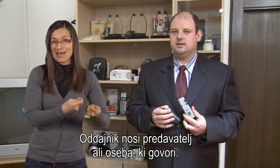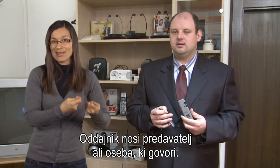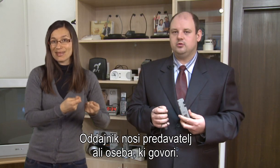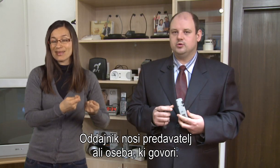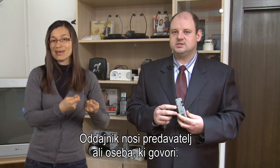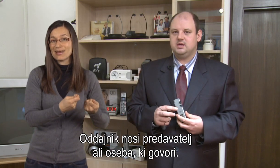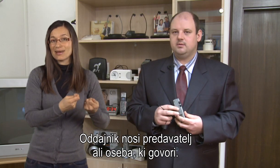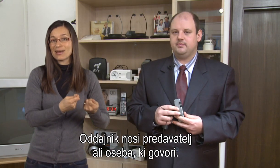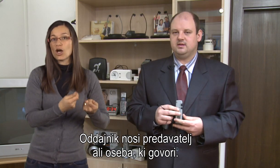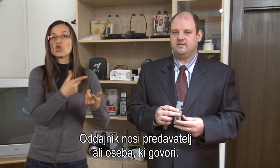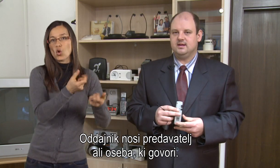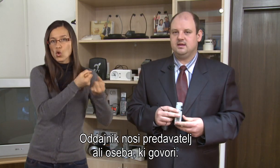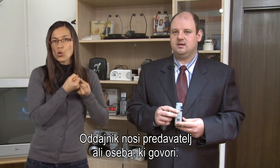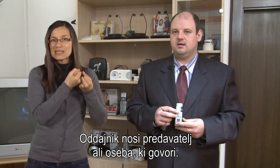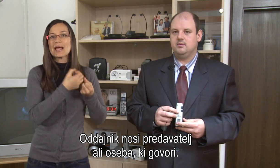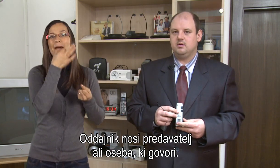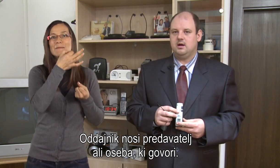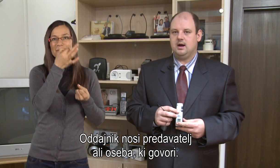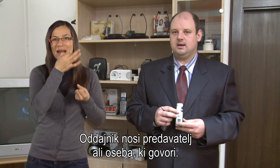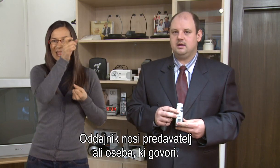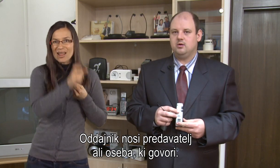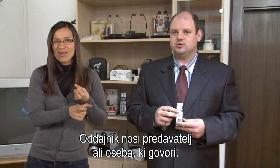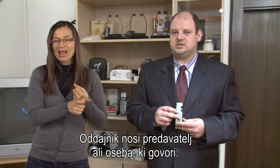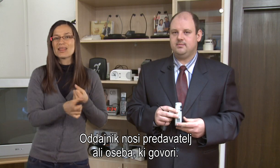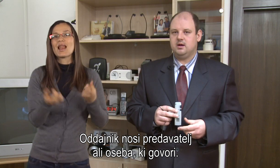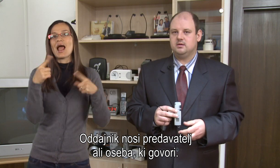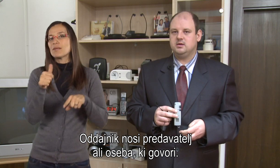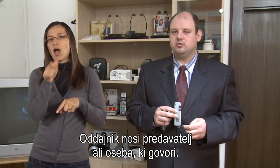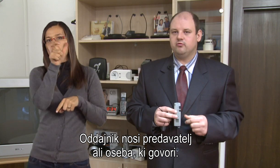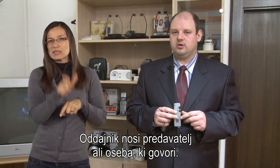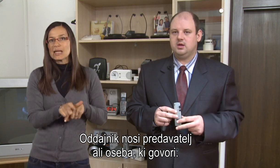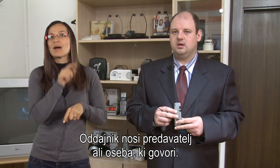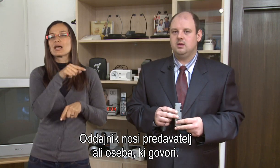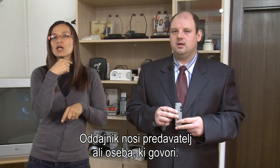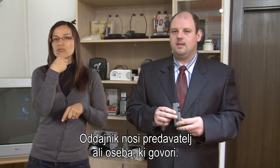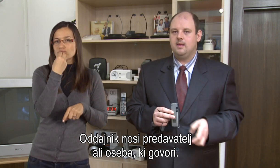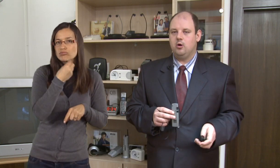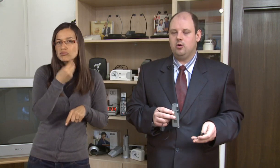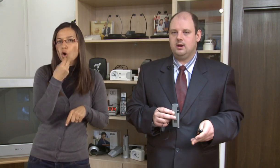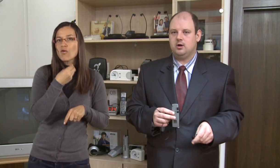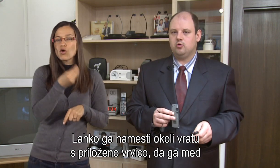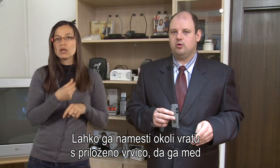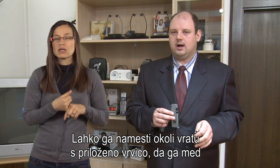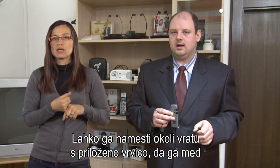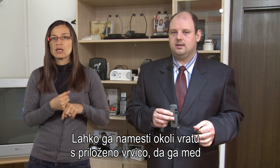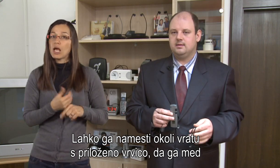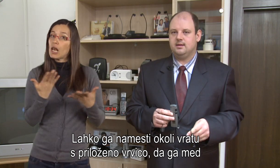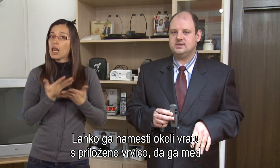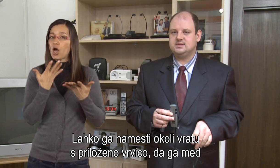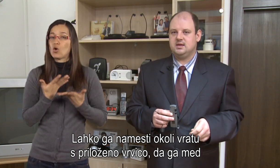Oddajnik nosi predavatelj ali oseba, ki govori, lahko